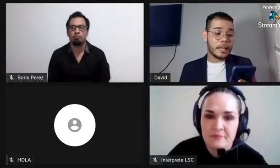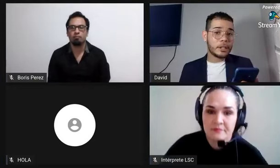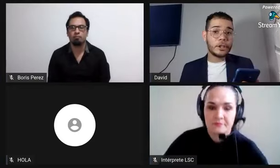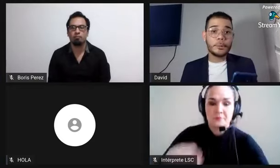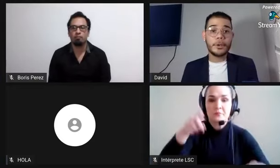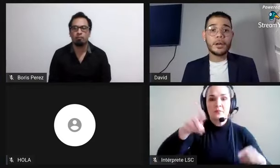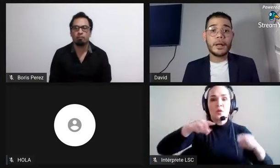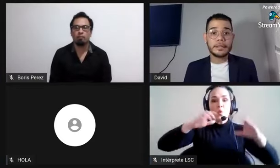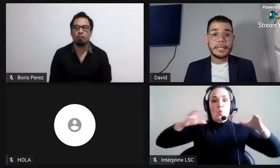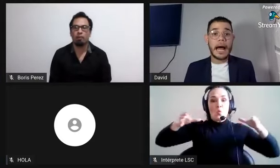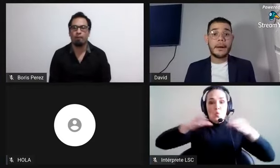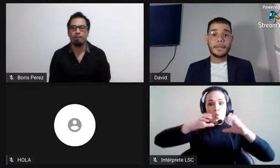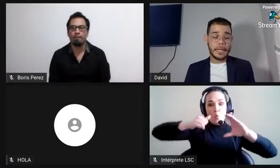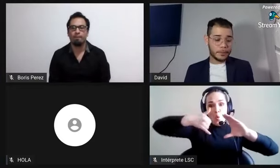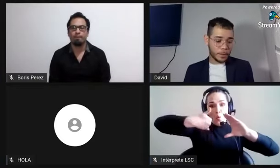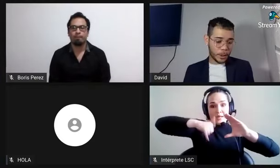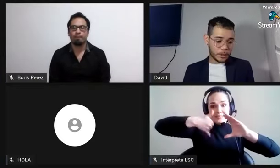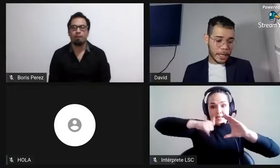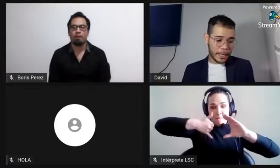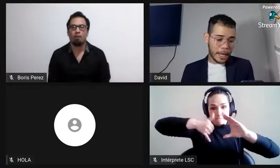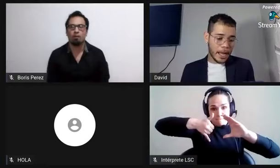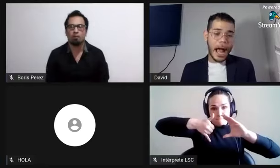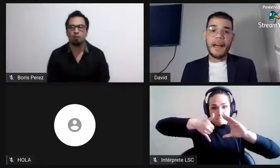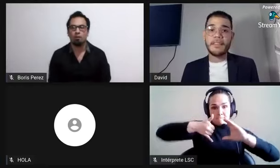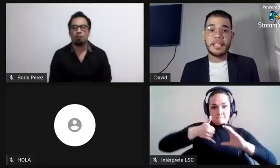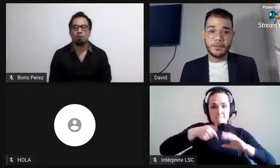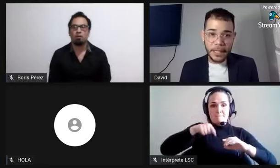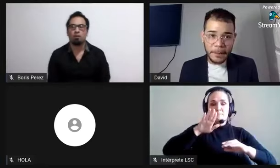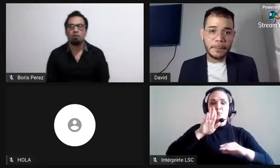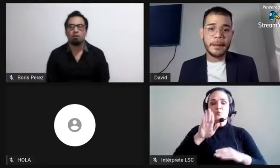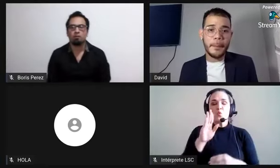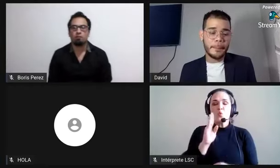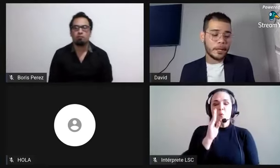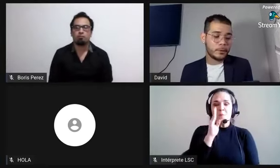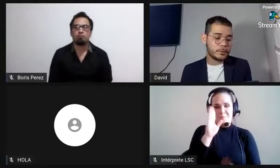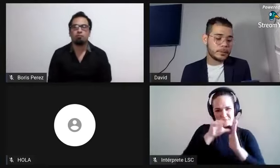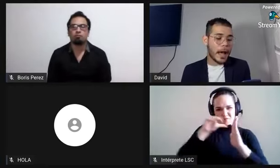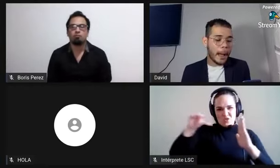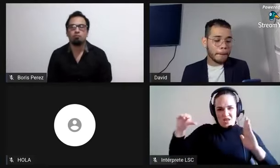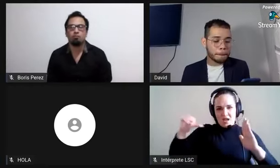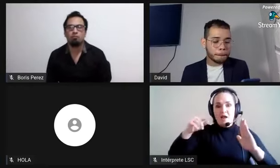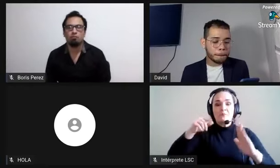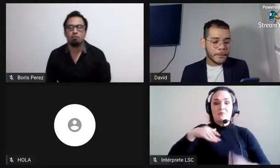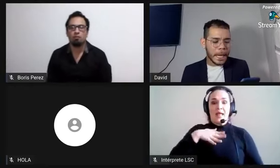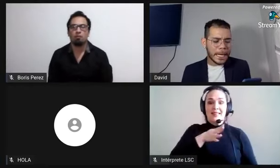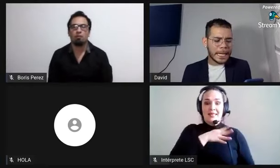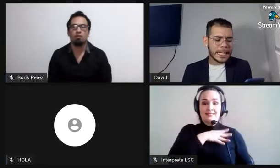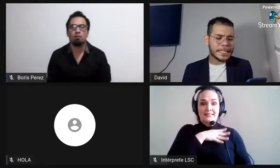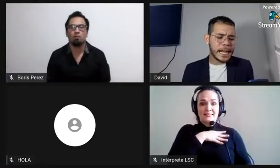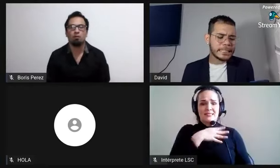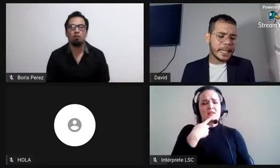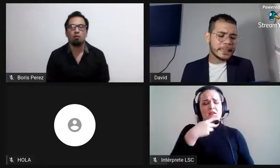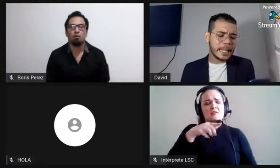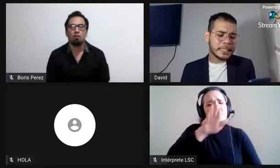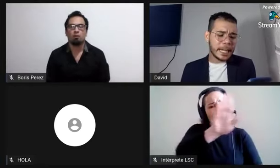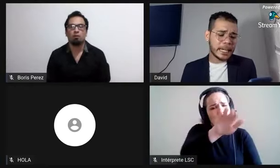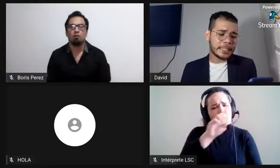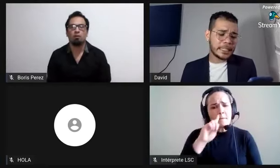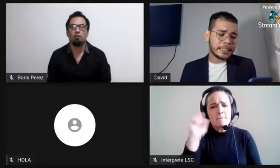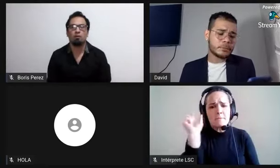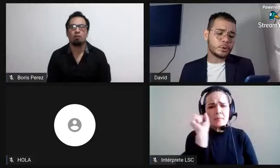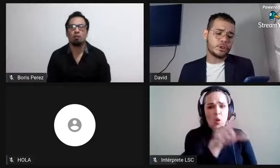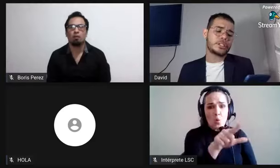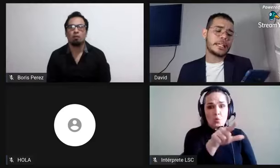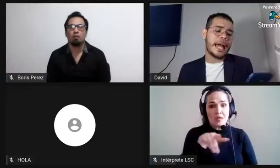En el grupo de WhatsApp de la biblioteca, Andrés Felipe pregunta, ¿el general